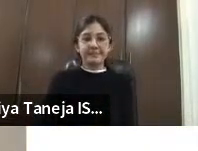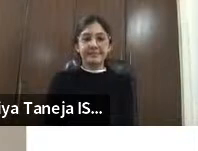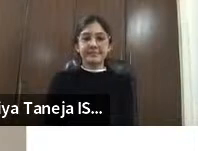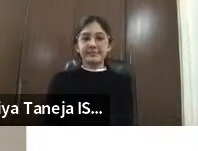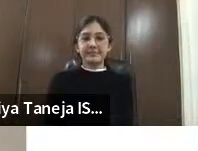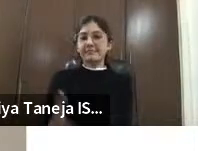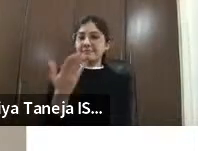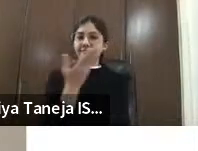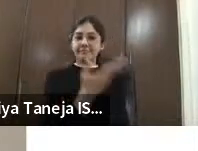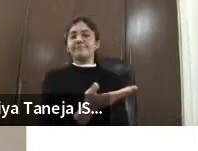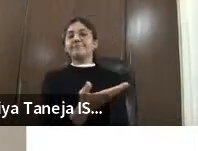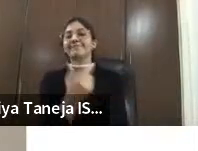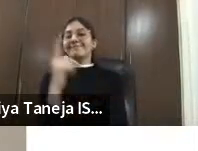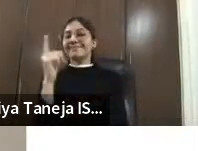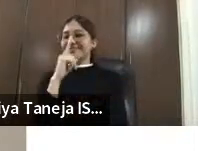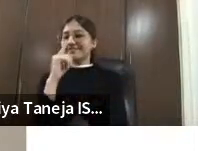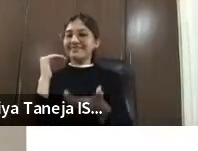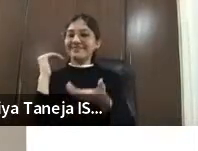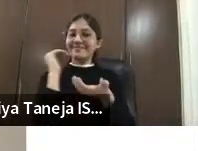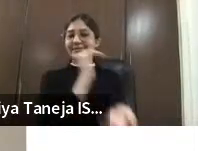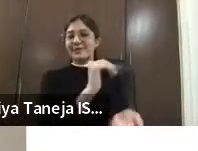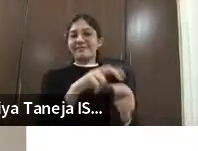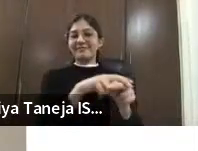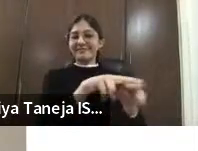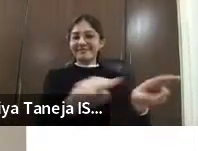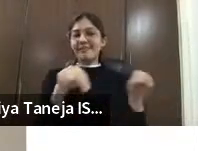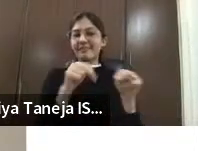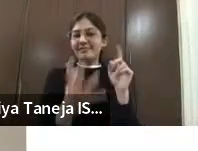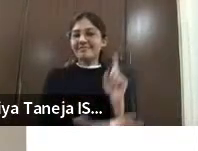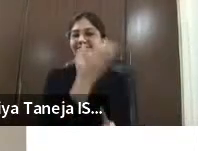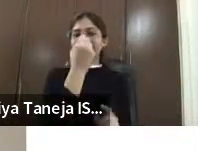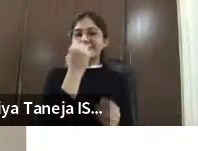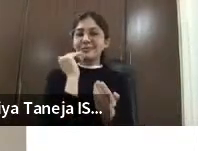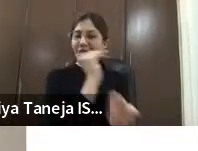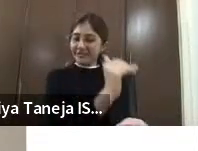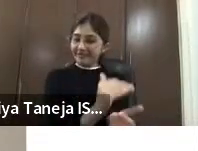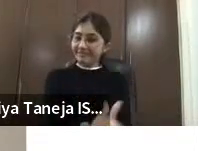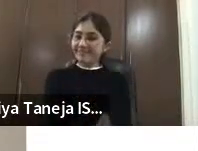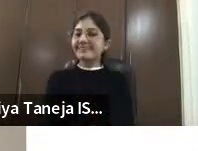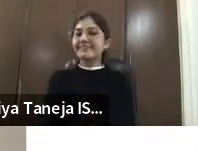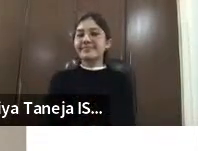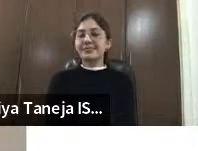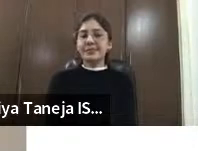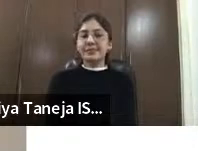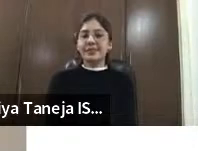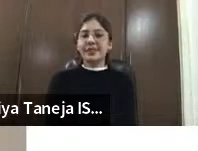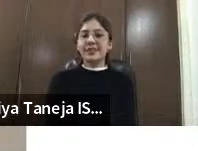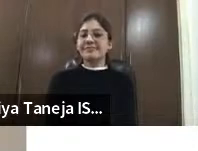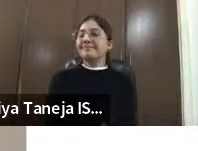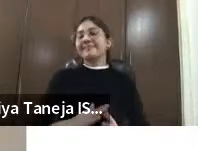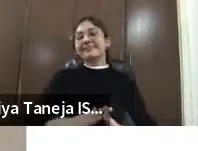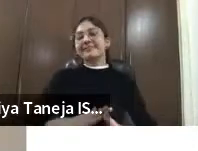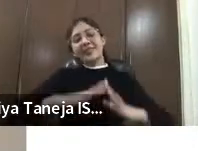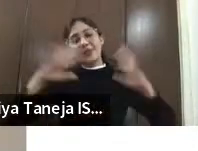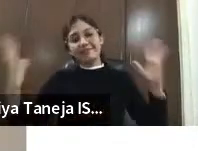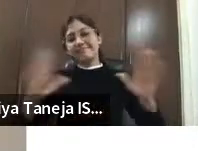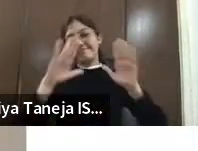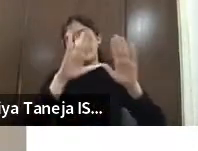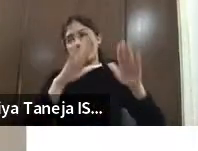That's Ms. Santosh Sharma and her family with the award. बहुत बहुत शुभकामनाएं संतोष जी